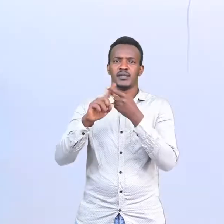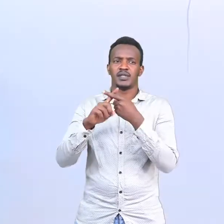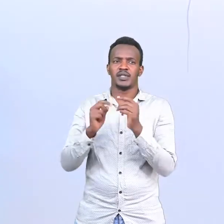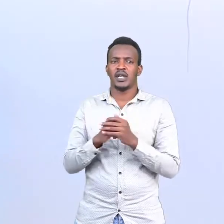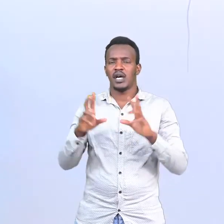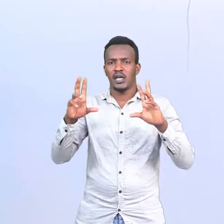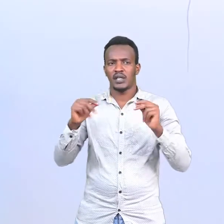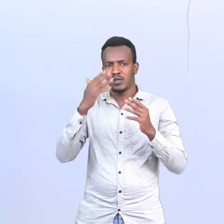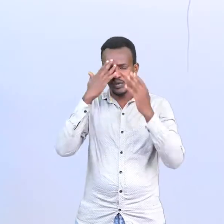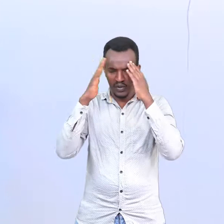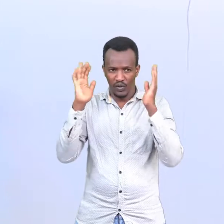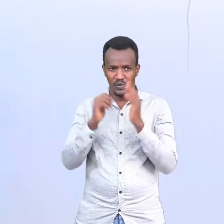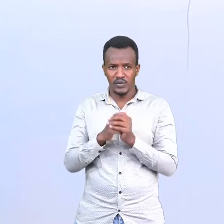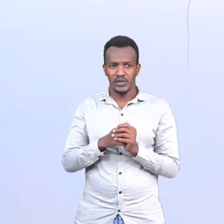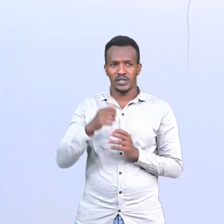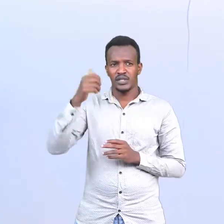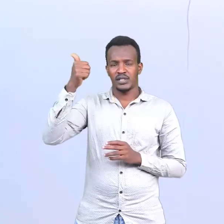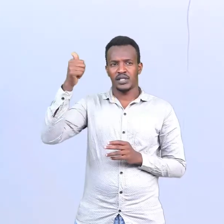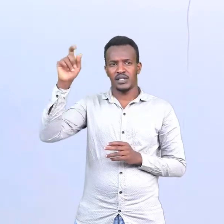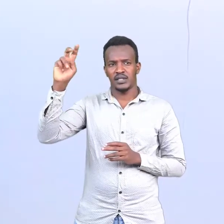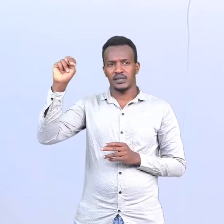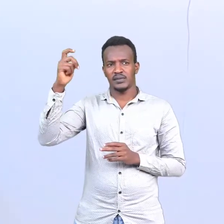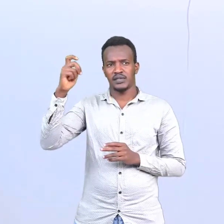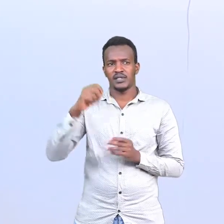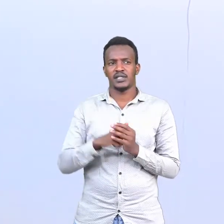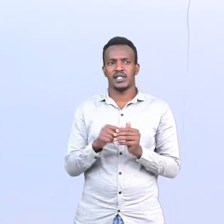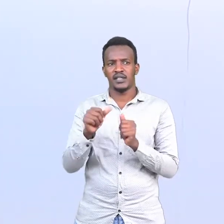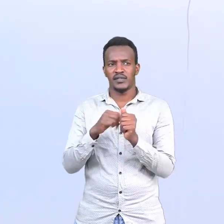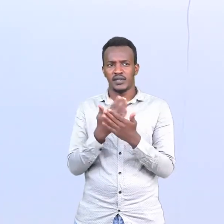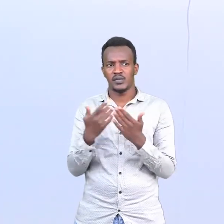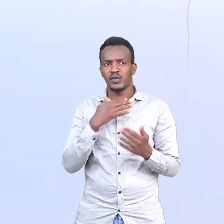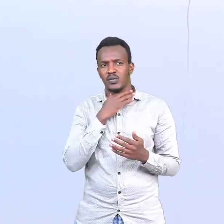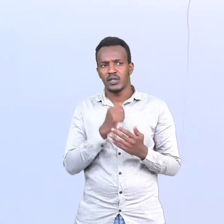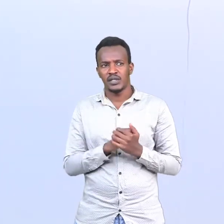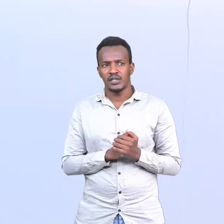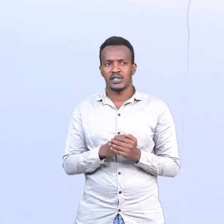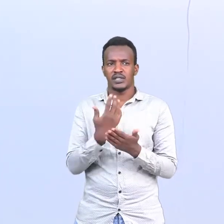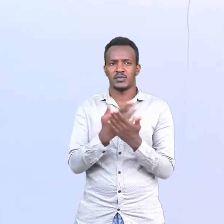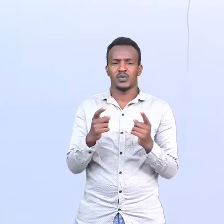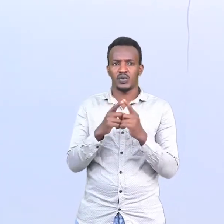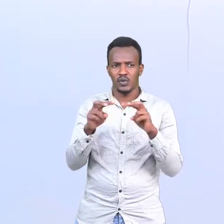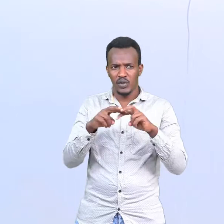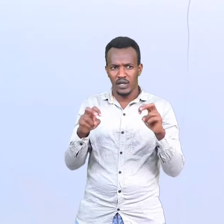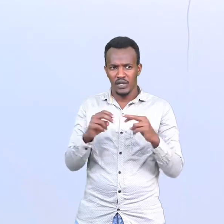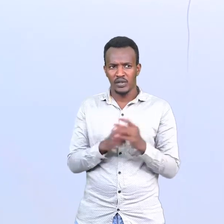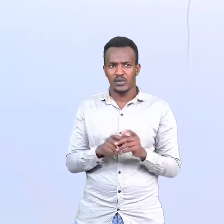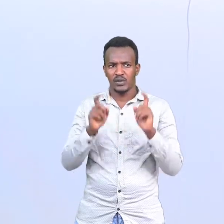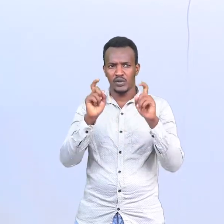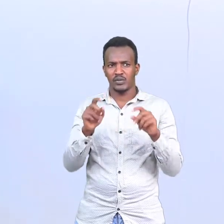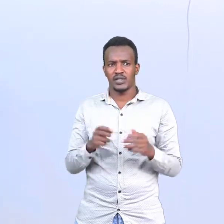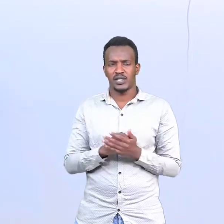element mid kaloo markaasi aynaan garanay markasta waxa weeye markaasi aad u baahan tahay shay aad doonayso inaad raadiso waa inaad